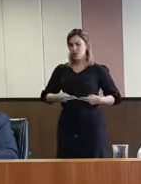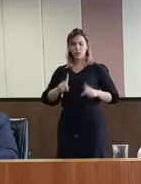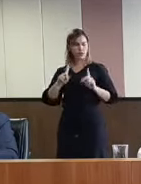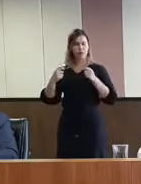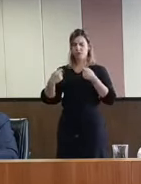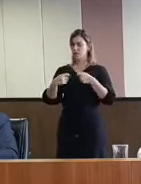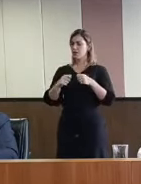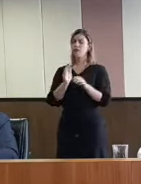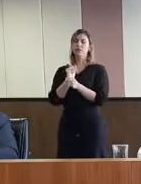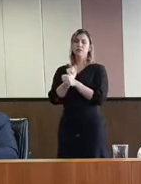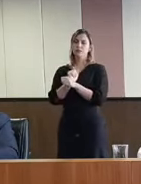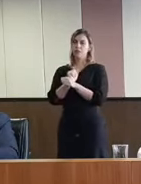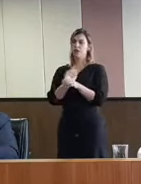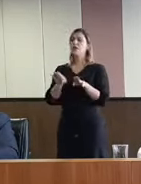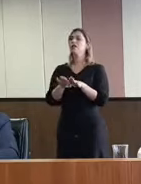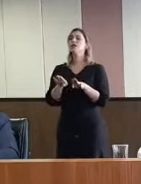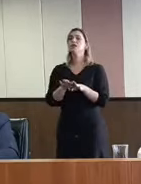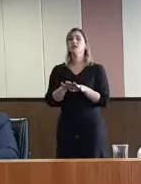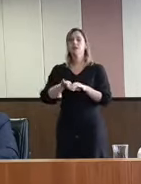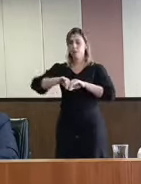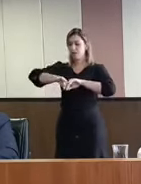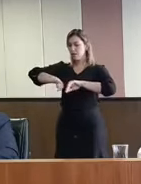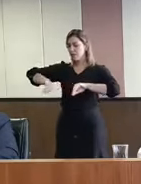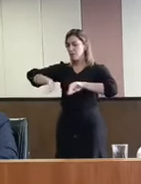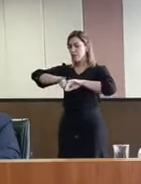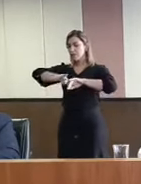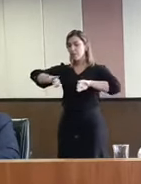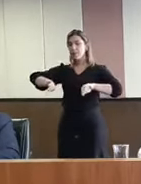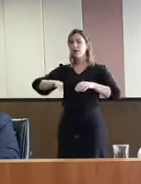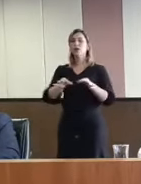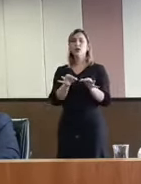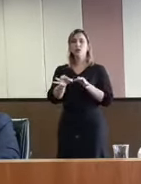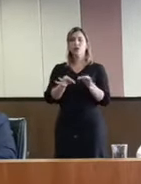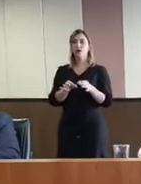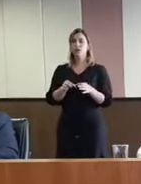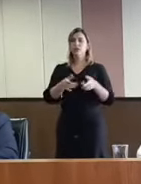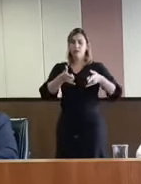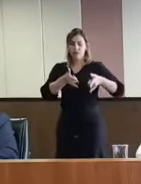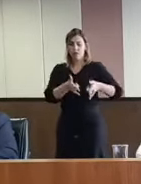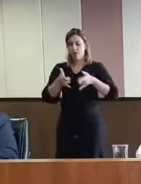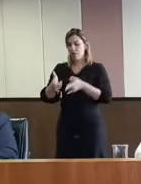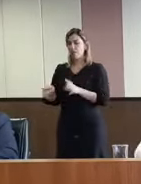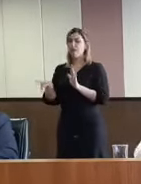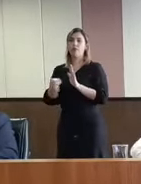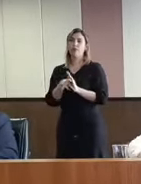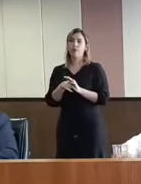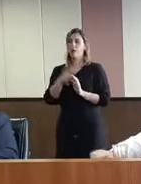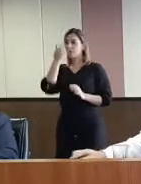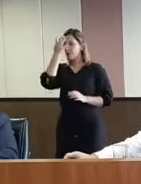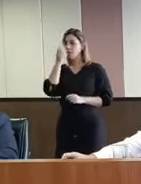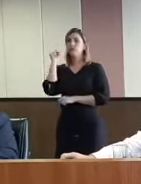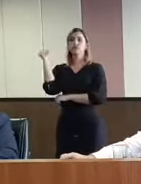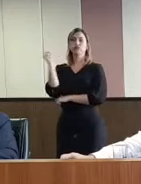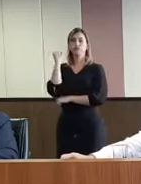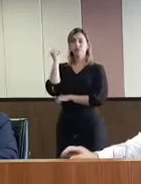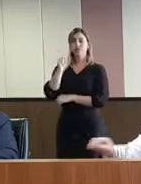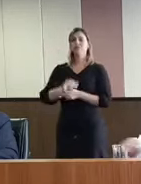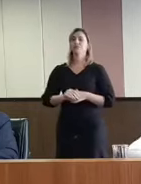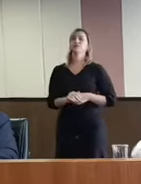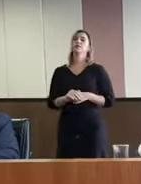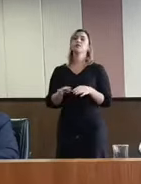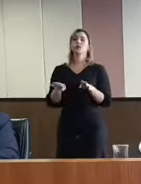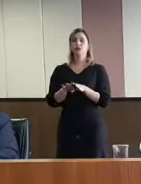os ambulatórios e reservando a capacidade técnica desse hospital para atender os casos de agravo do coronavírus.